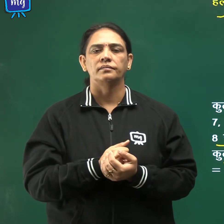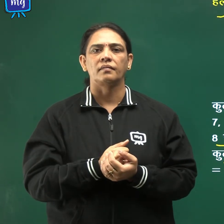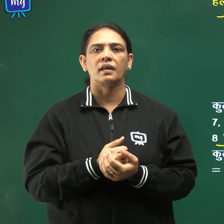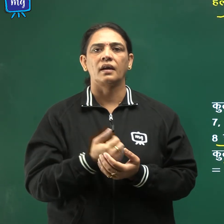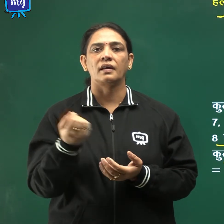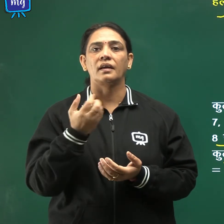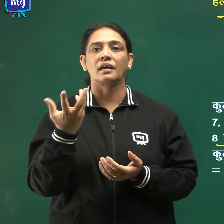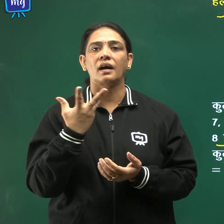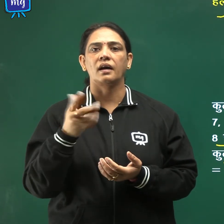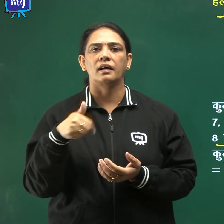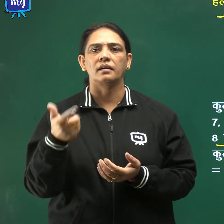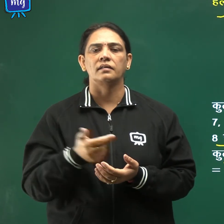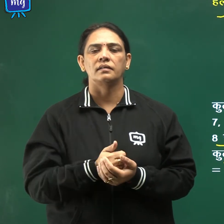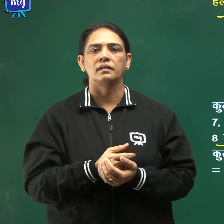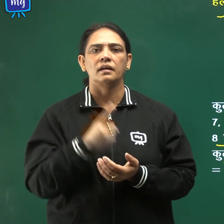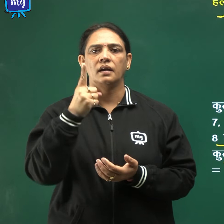कि कितनी है